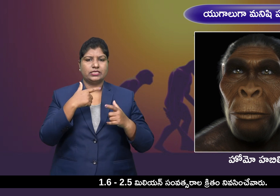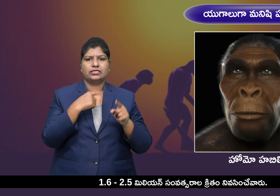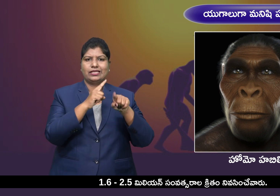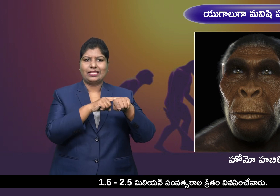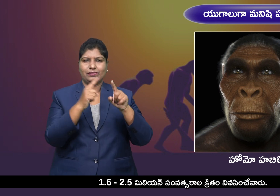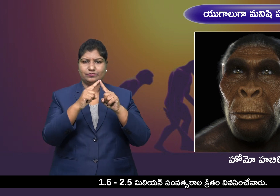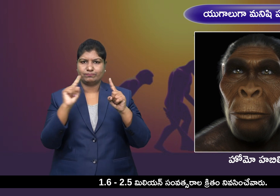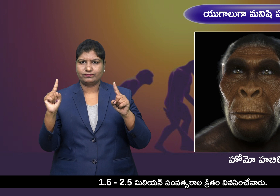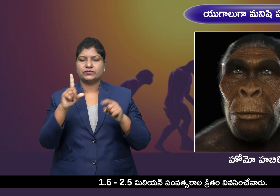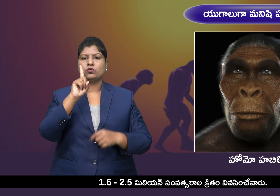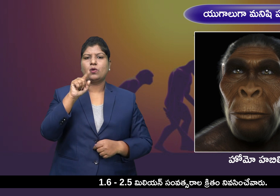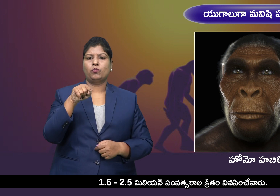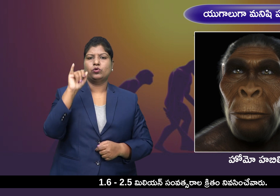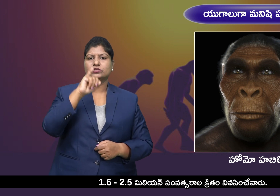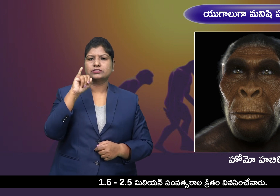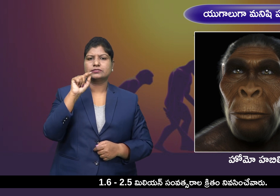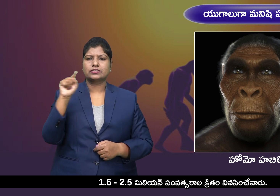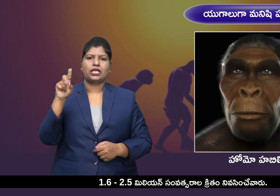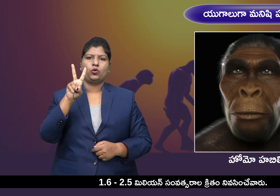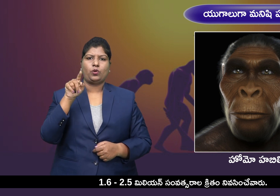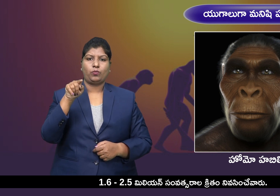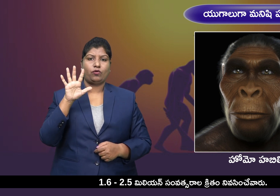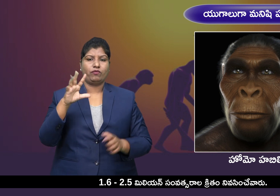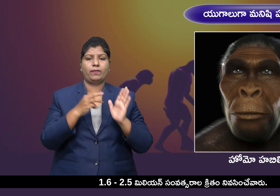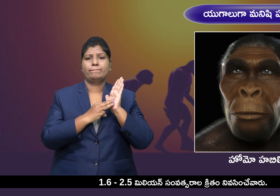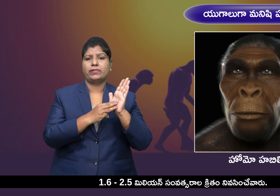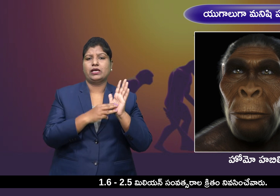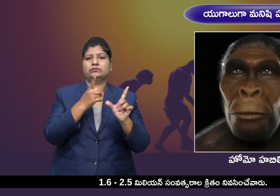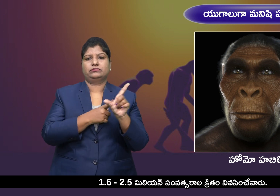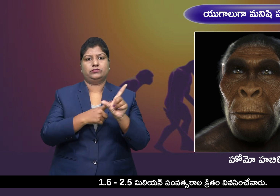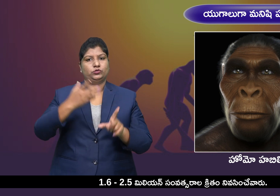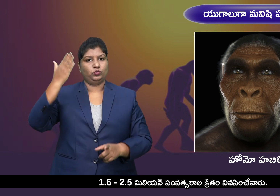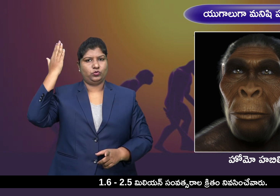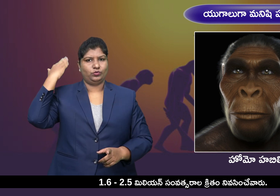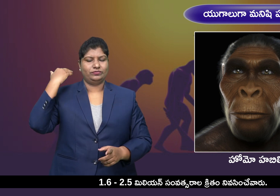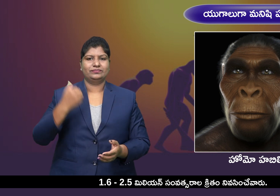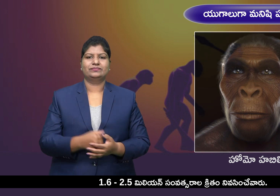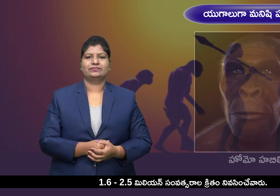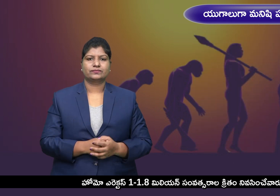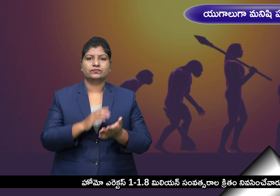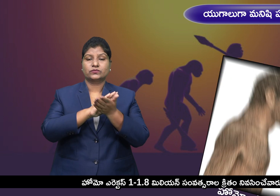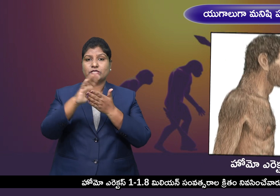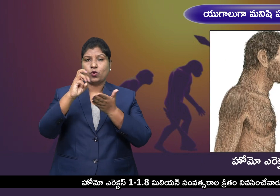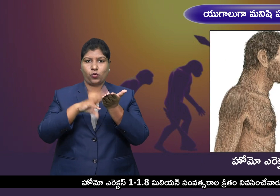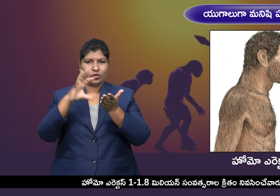1.6 నుండి 2.5 మిలియన్ సంవత్సరాల క్రితం నివసించేవారు. హోమో